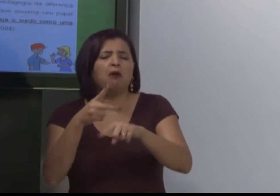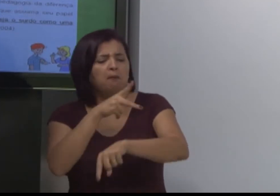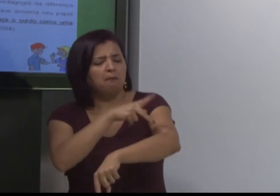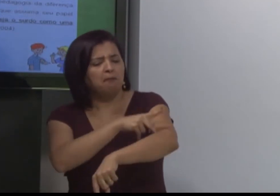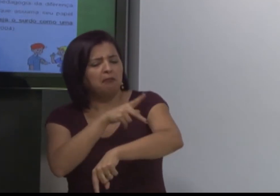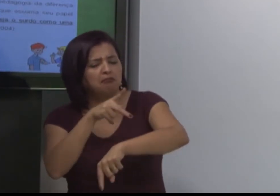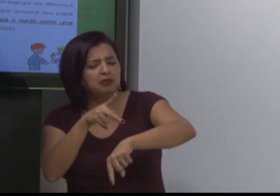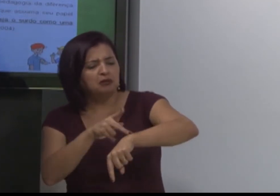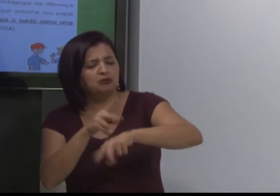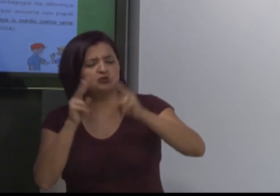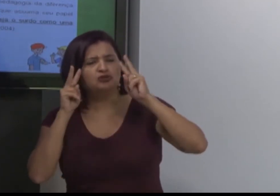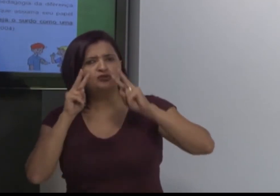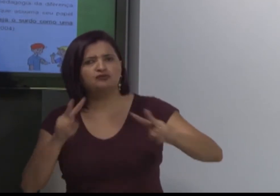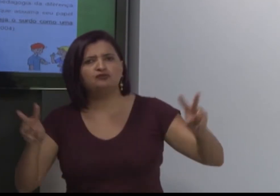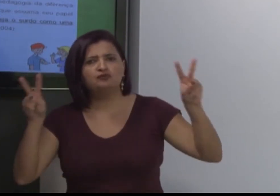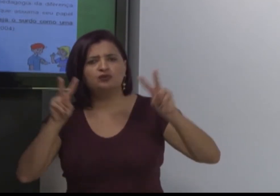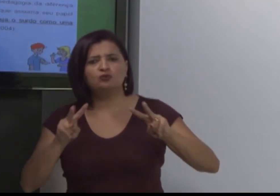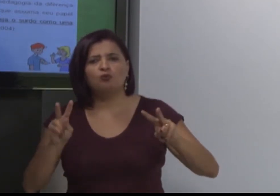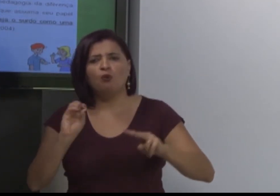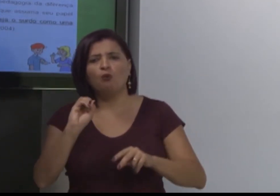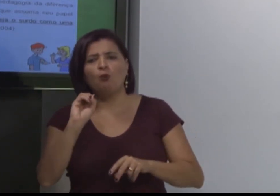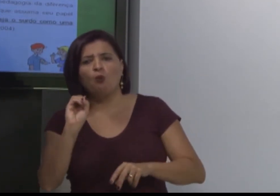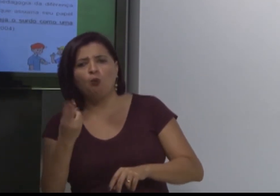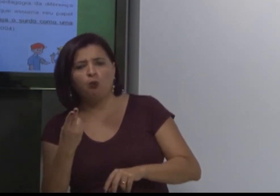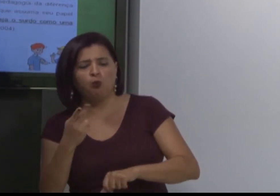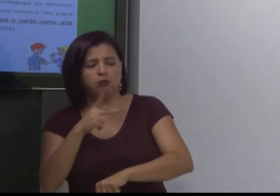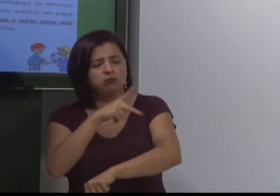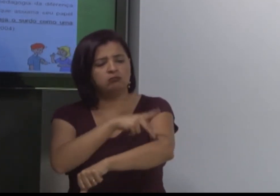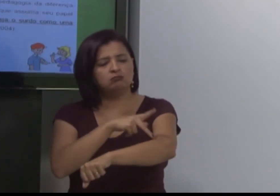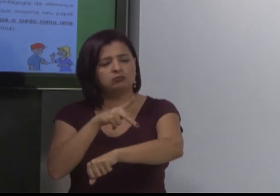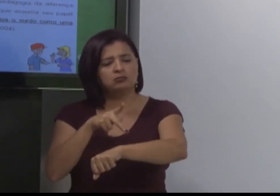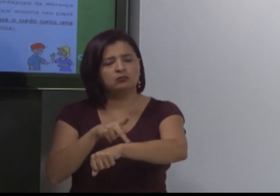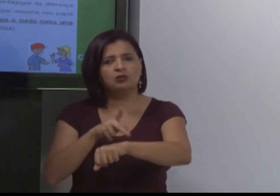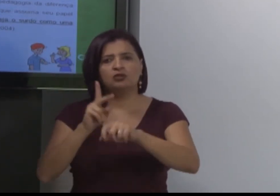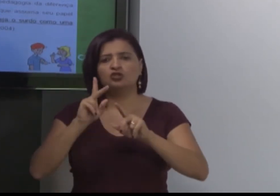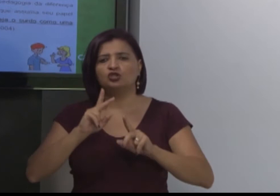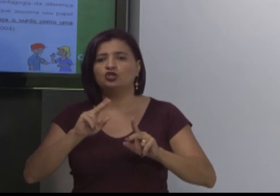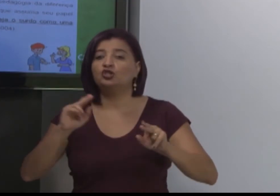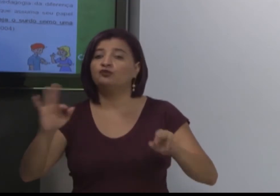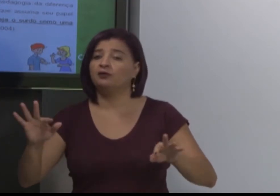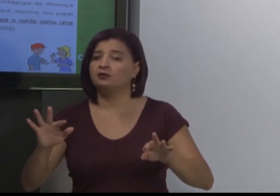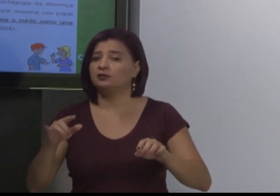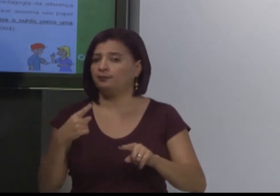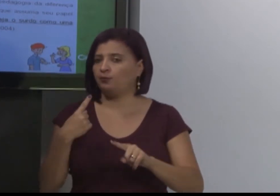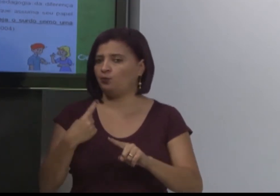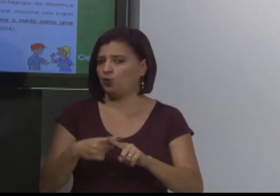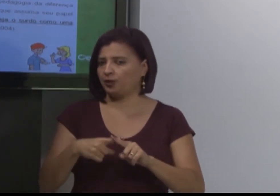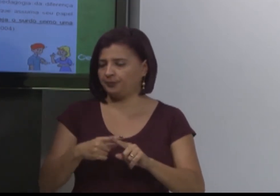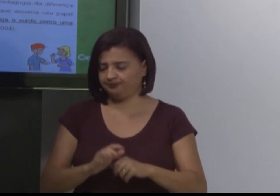Por que uma pedagogia visual ou uma pedagogia diferente? Por quê?